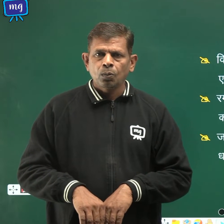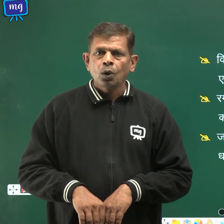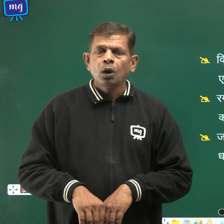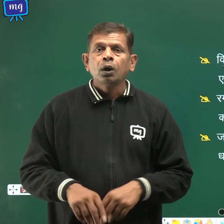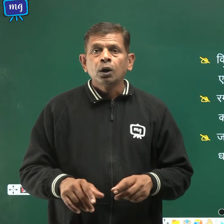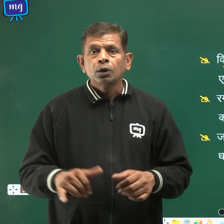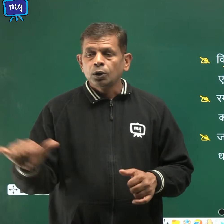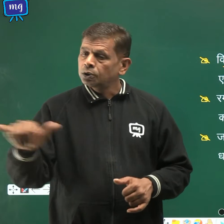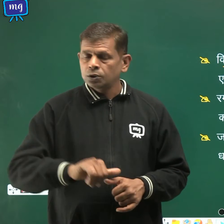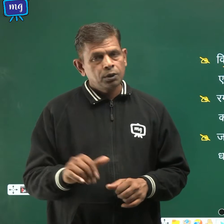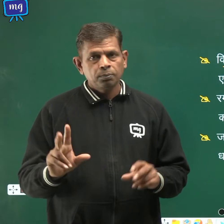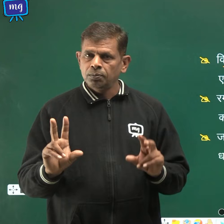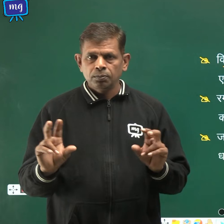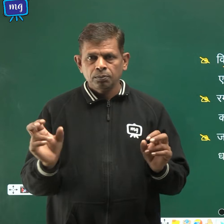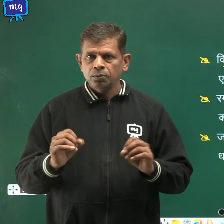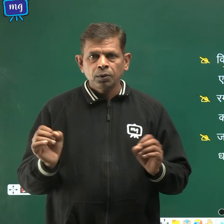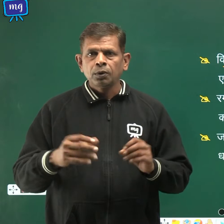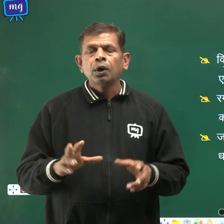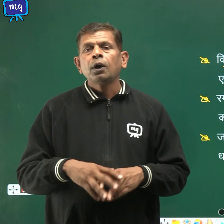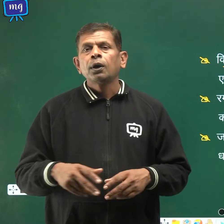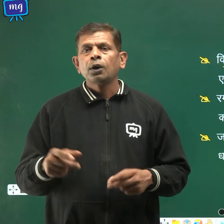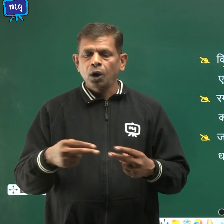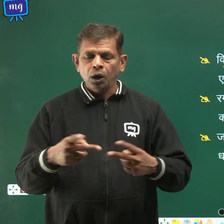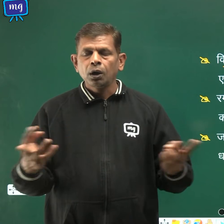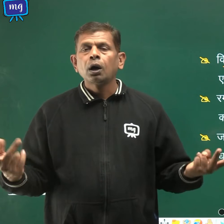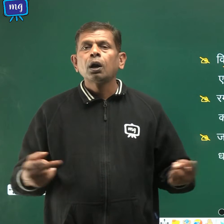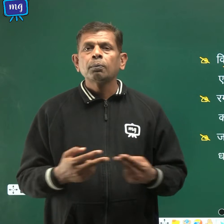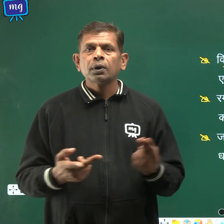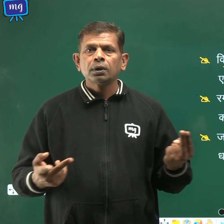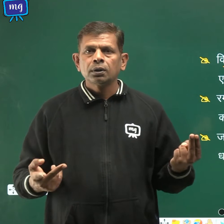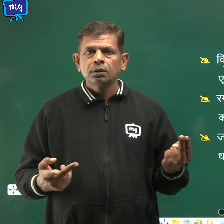विजातीय या भिन्न प्रकार के